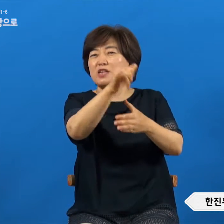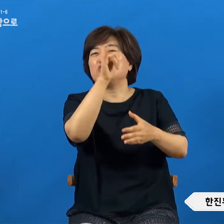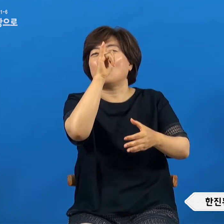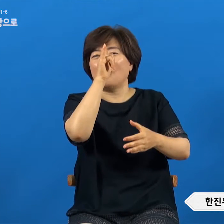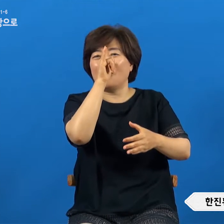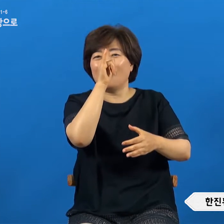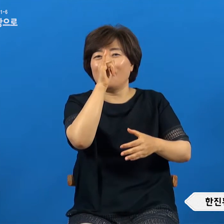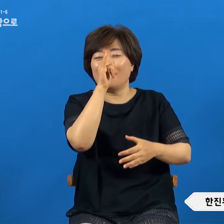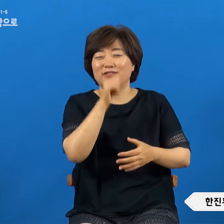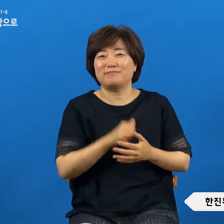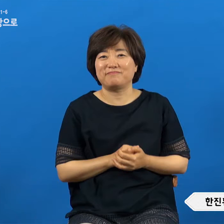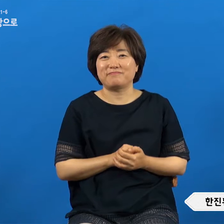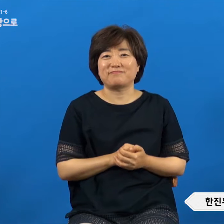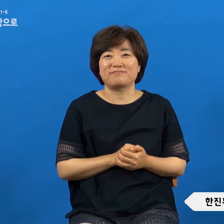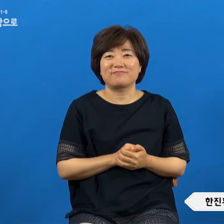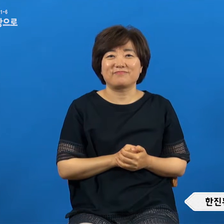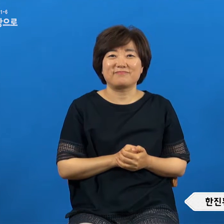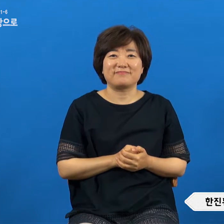나타났지요.